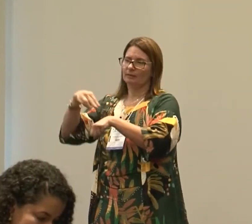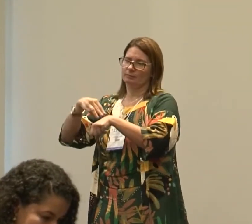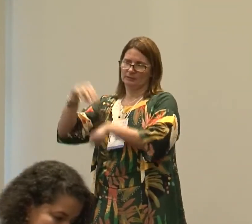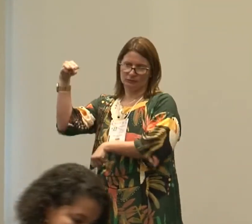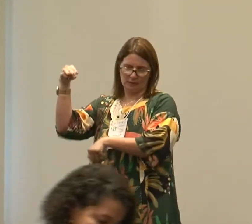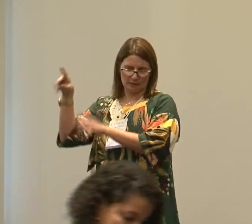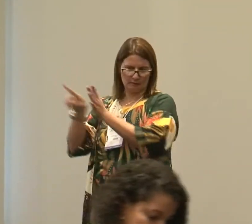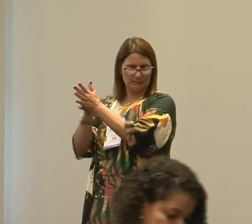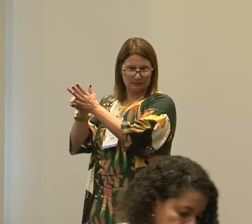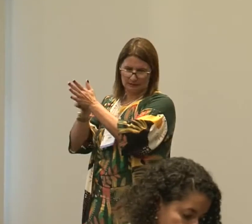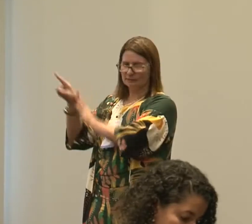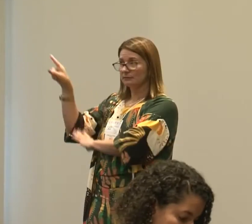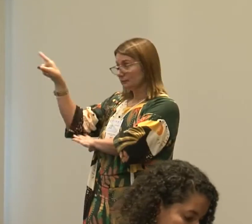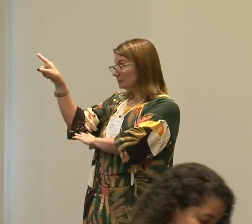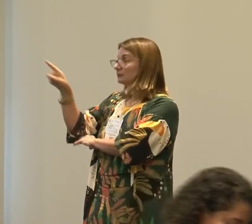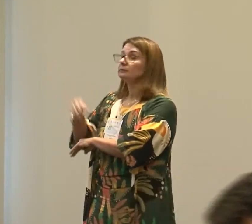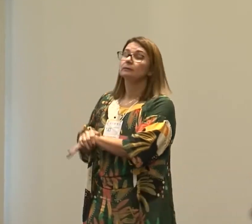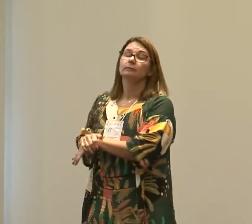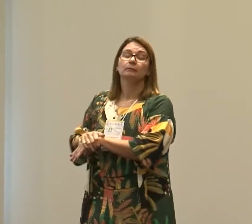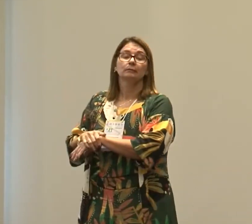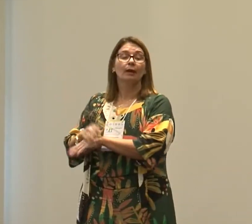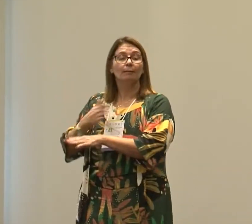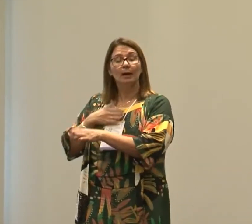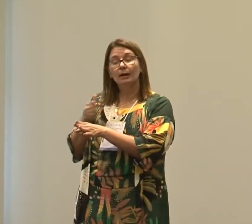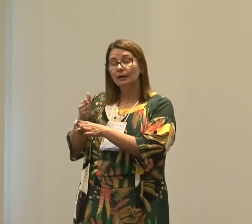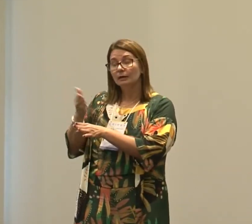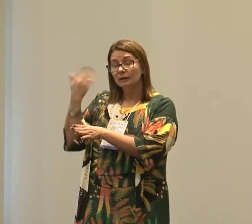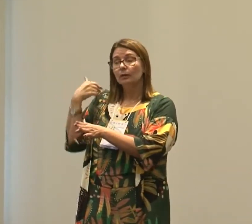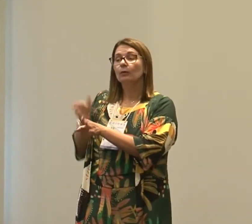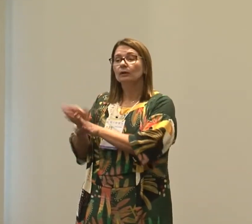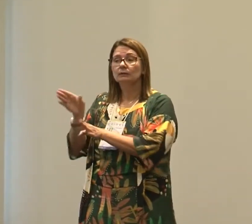Essa minha pesquisa foi do meu mestrado.